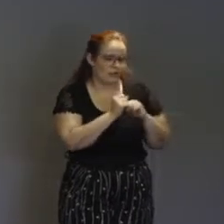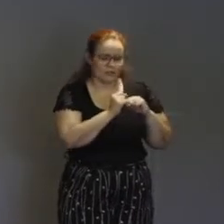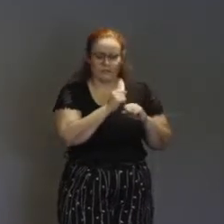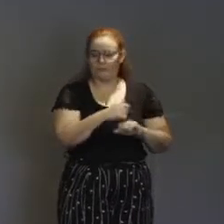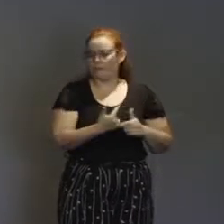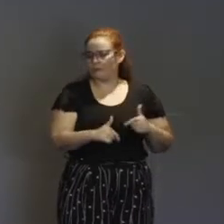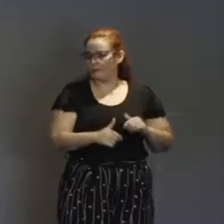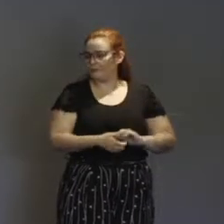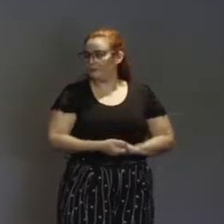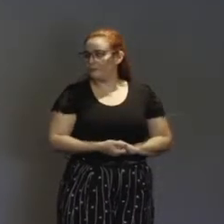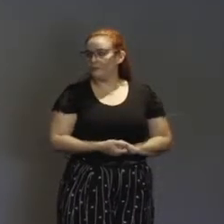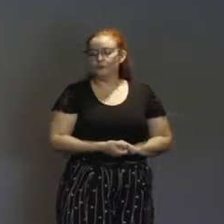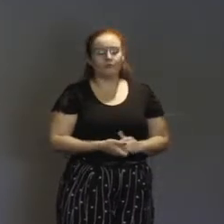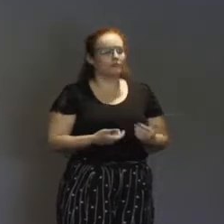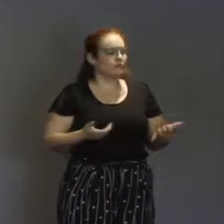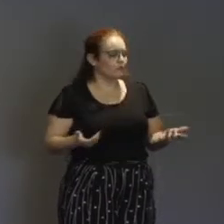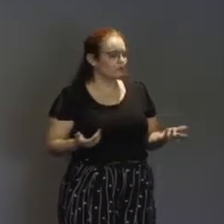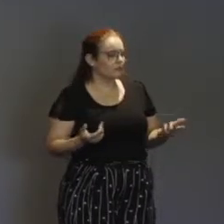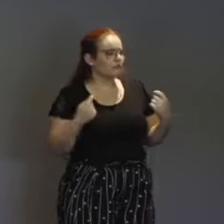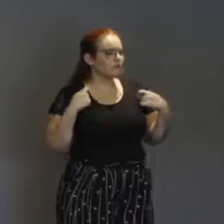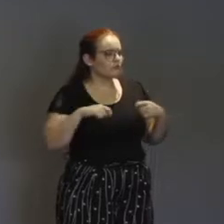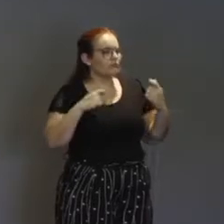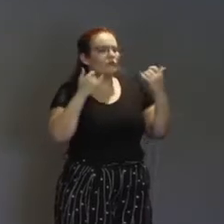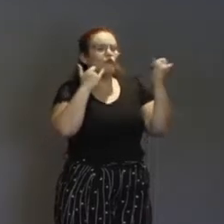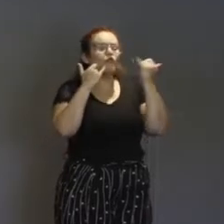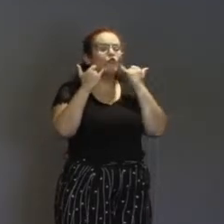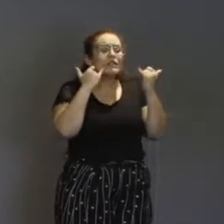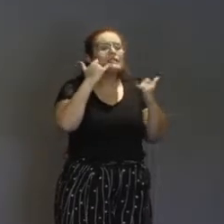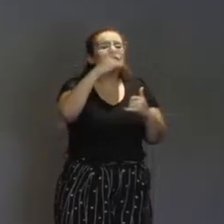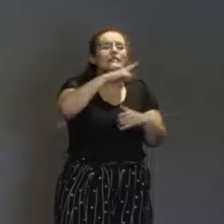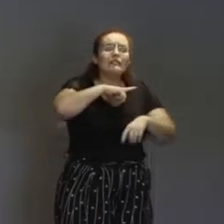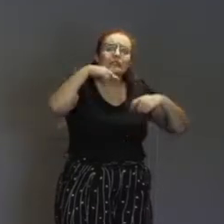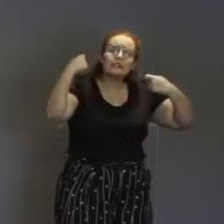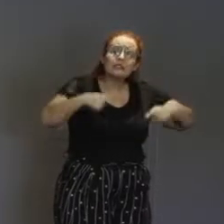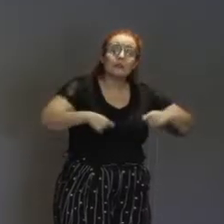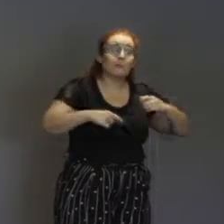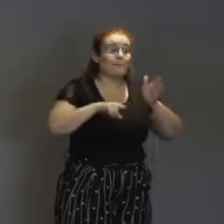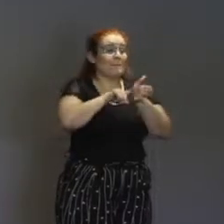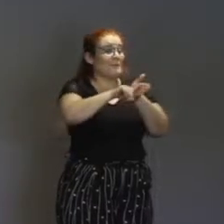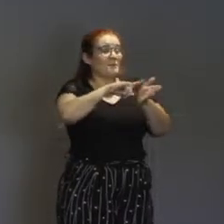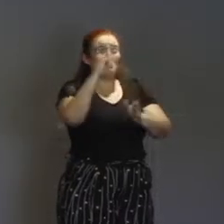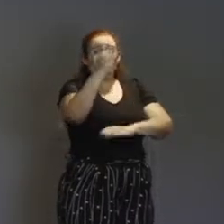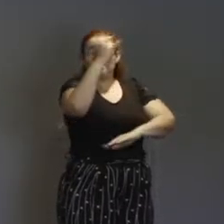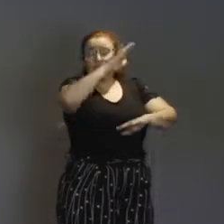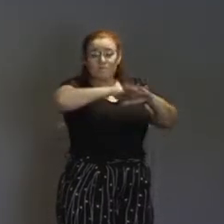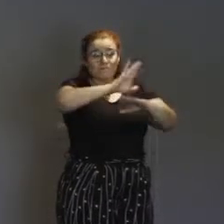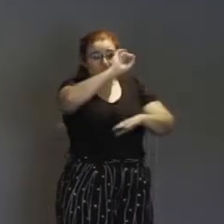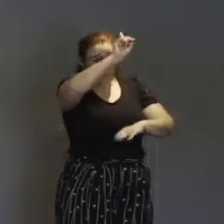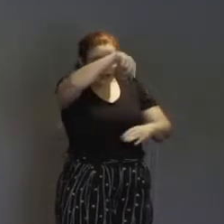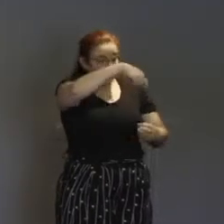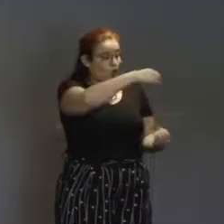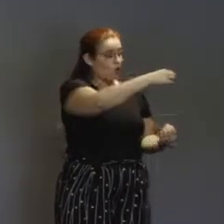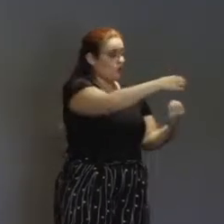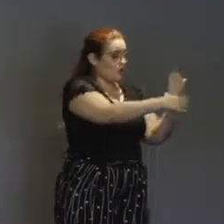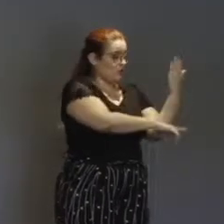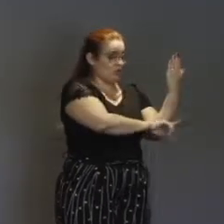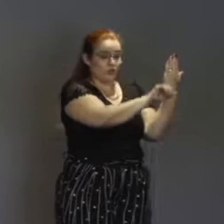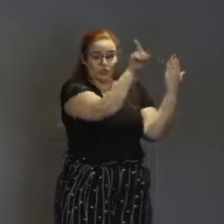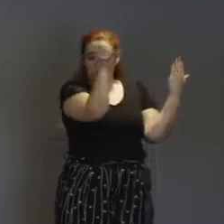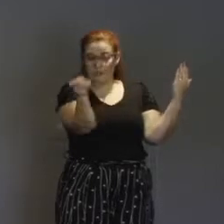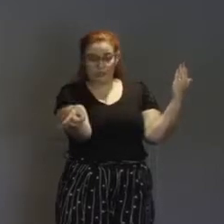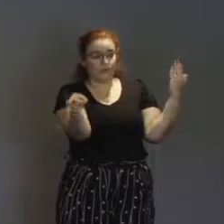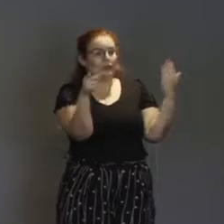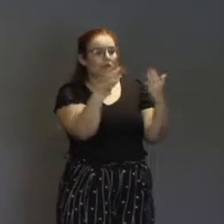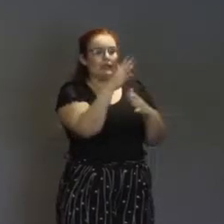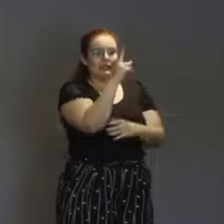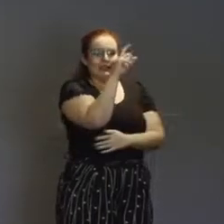a importância de ter esses dados. Uma das pesquisas mais importantes que a gente tem em São Paulo é a pesquisa de origem e destino que o metrô faz a cada 10 anos. Vai sair semana